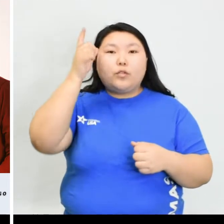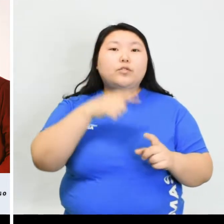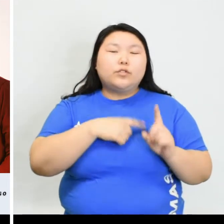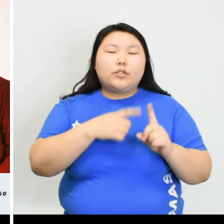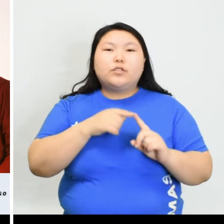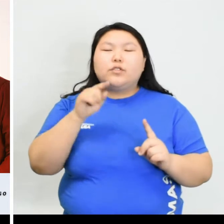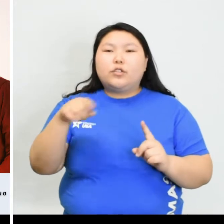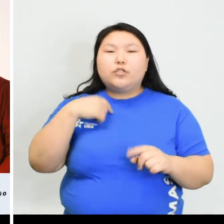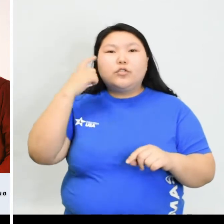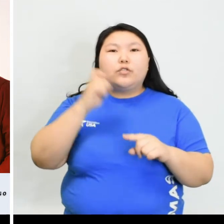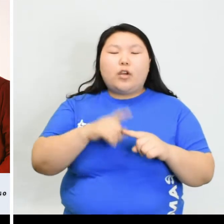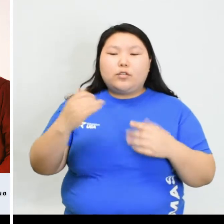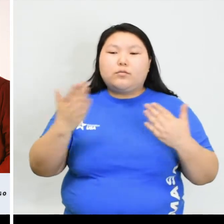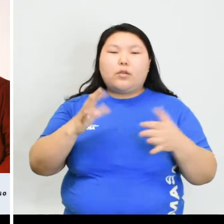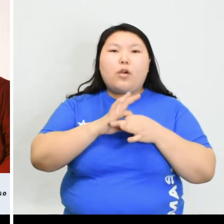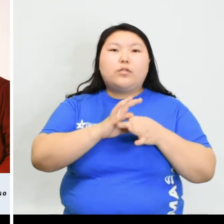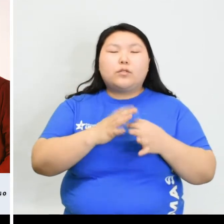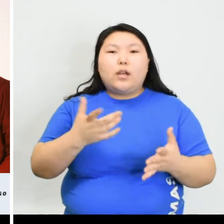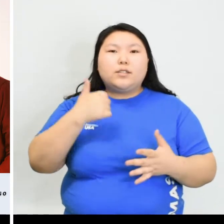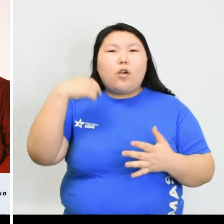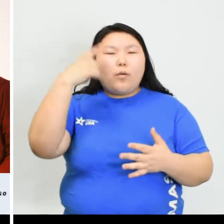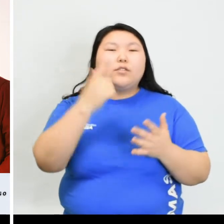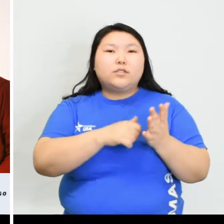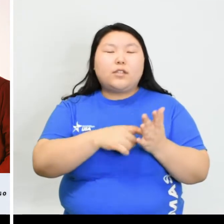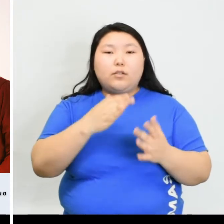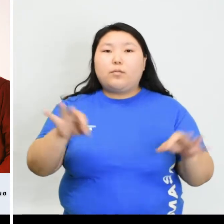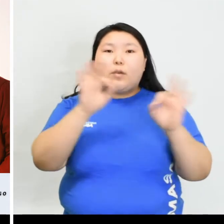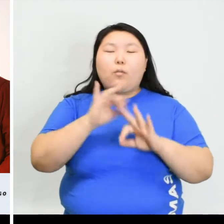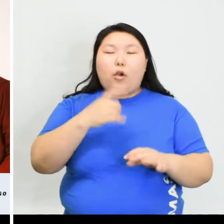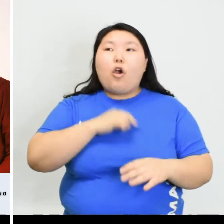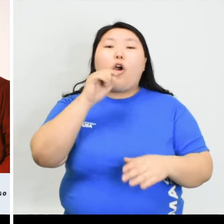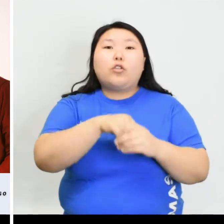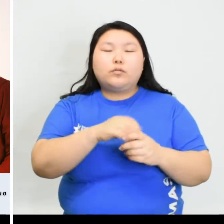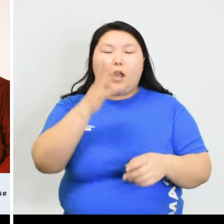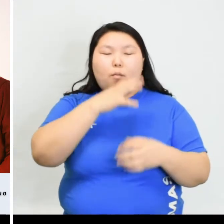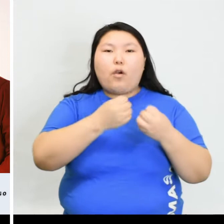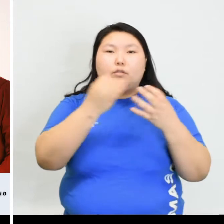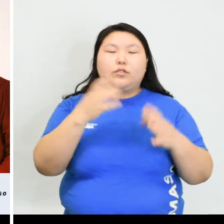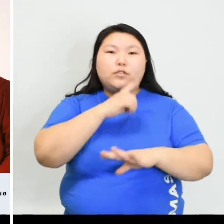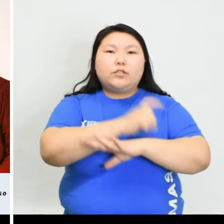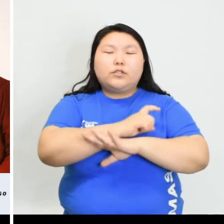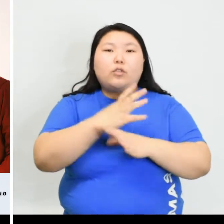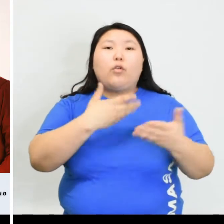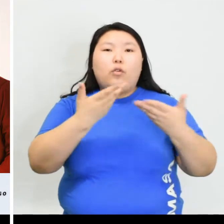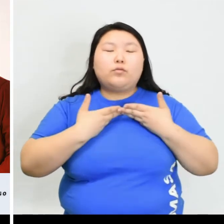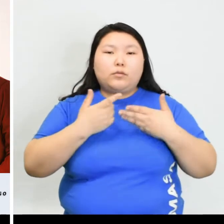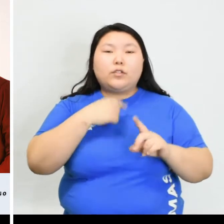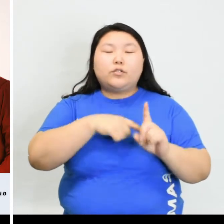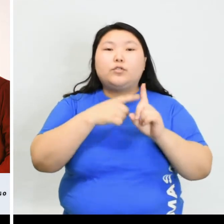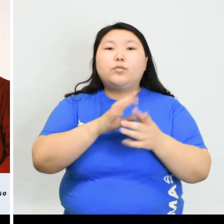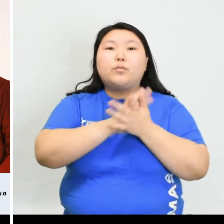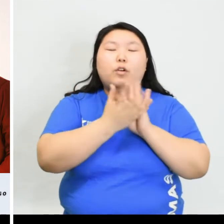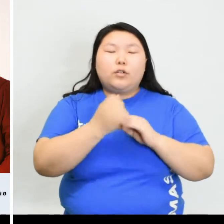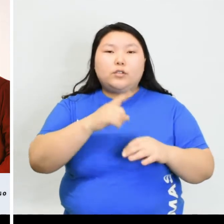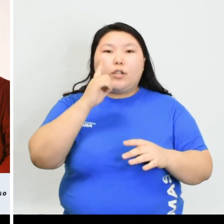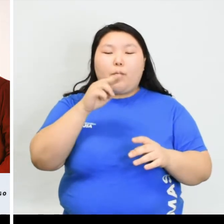чи тэр зорилготой ингэж уйлдуулна гэж сайн л бодох хэрэгтэй юм. Тэгэхгүй бол очиод амар олон хичээл өгөн тэр нь болохоор нэг